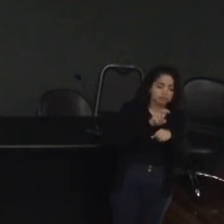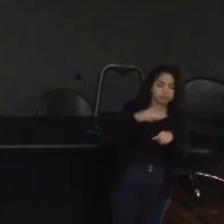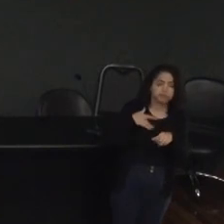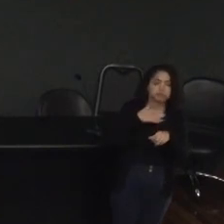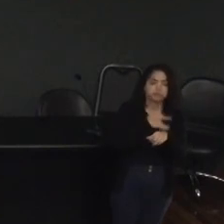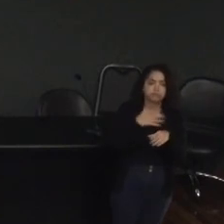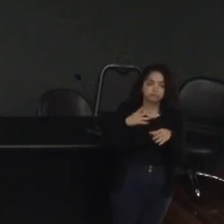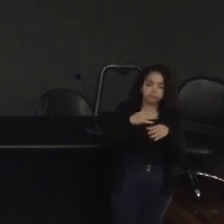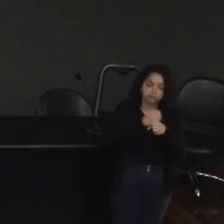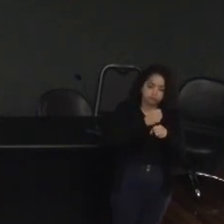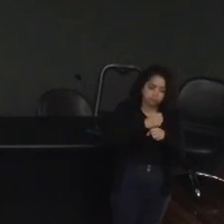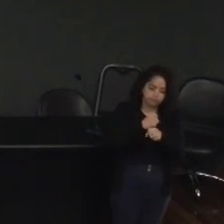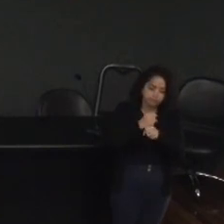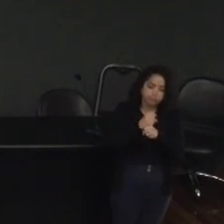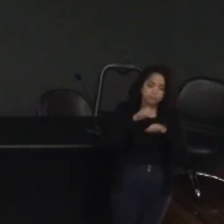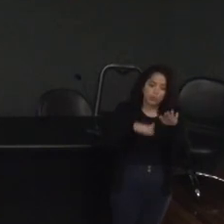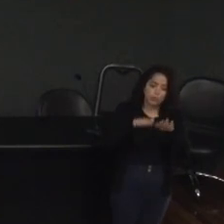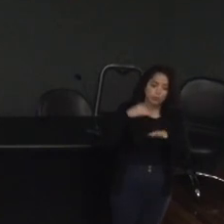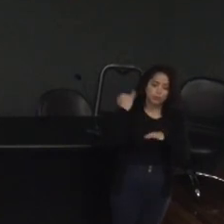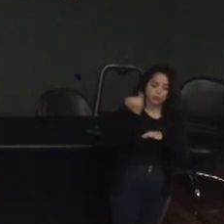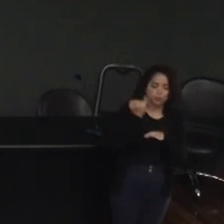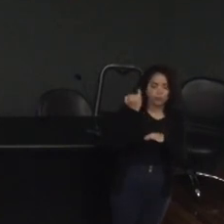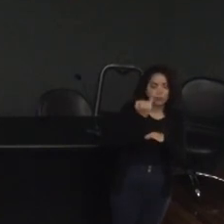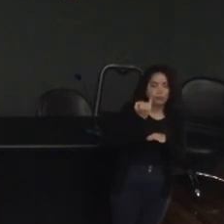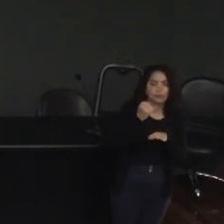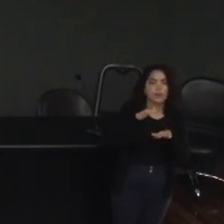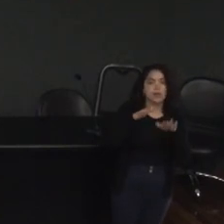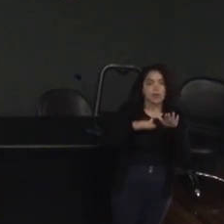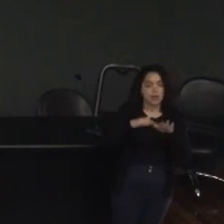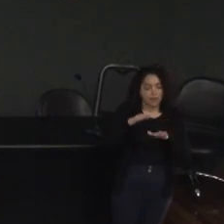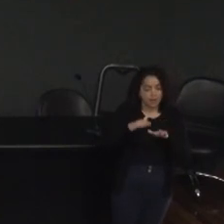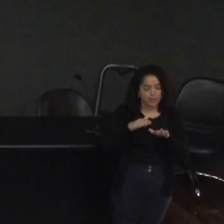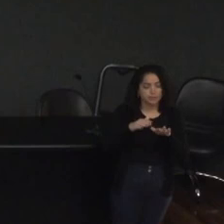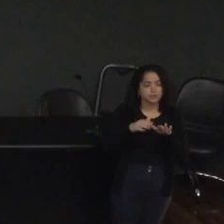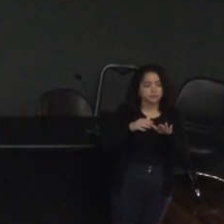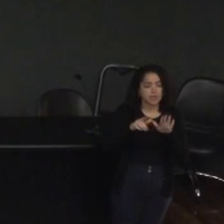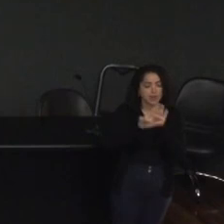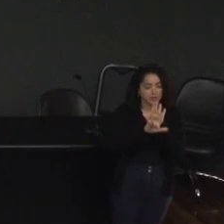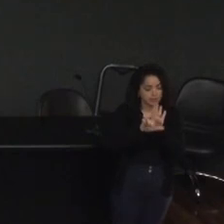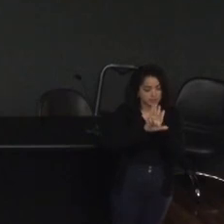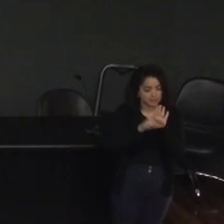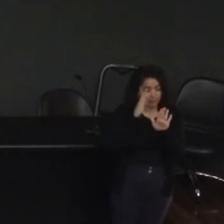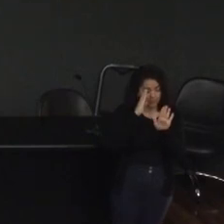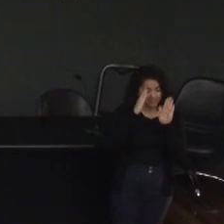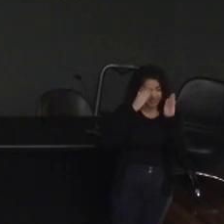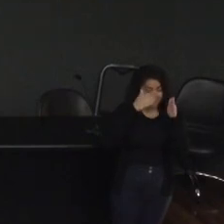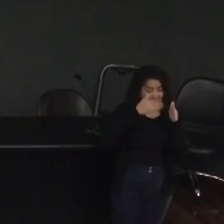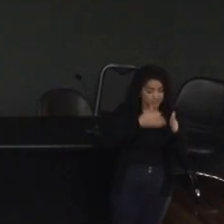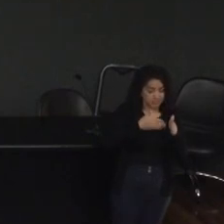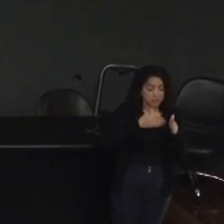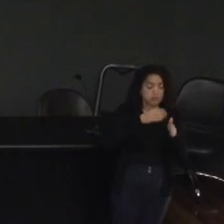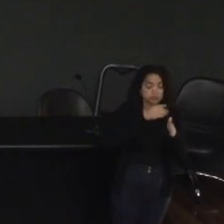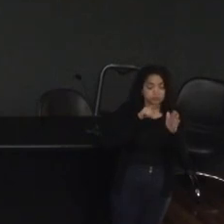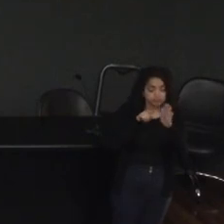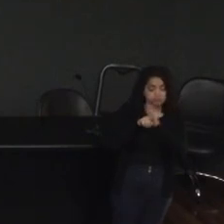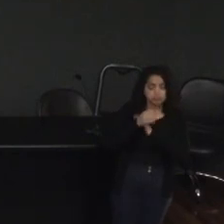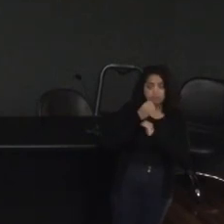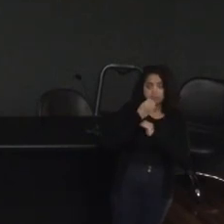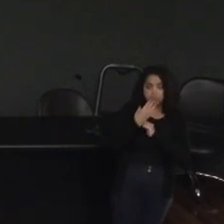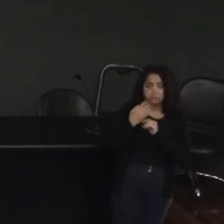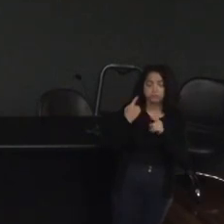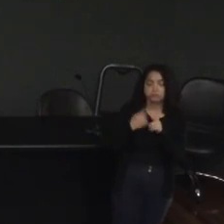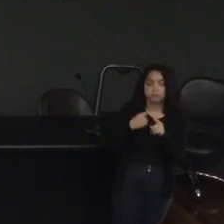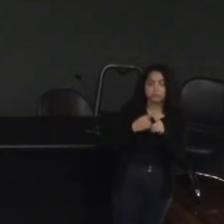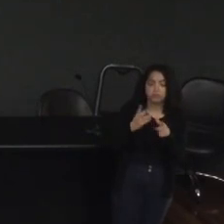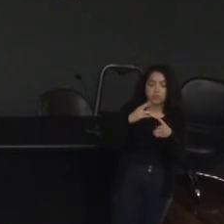dado contábil algum dado né relevante daí você vai submeter a legislação específica Porque que a tua pergunta é muito boa porque quando você